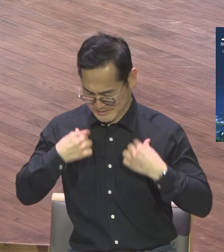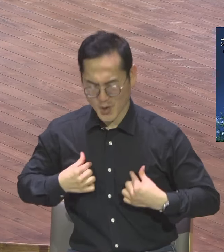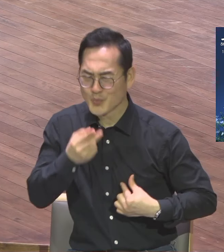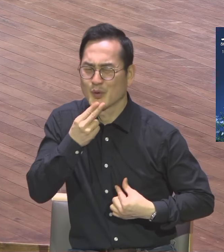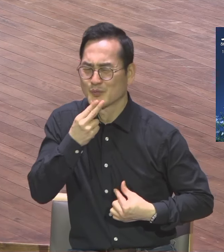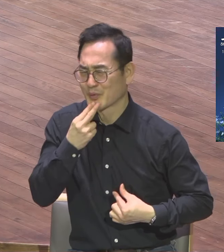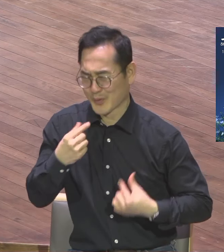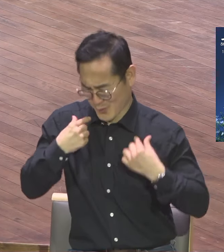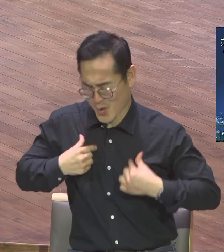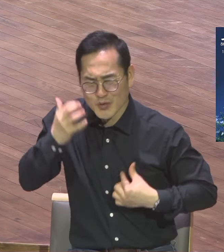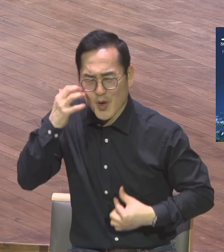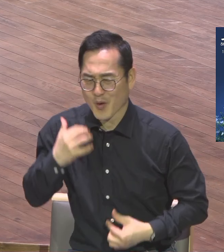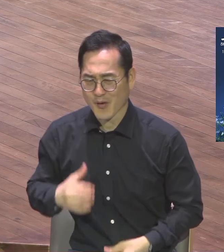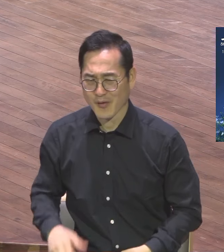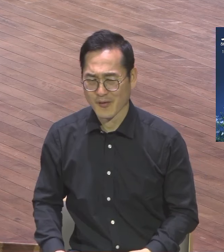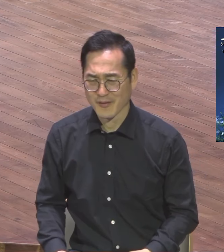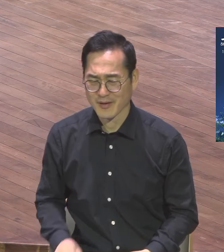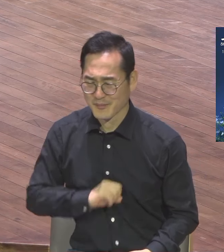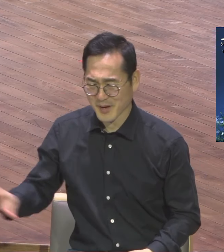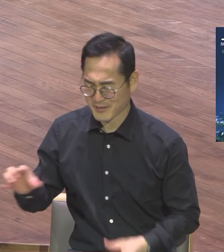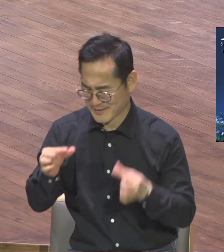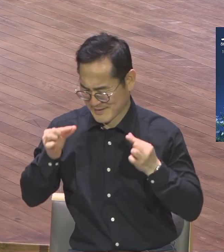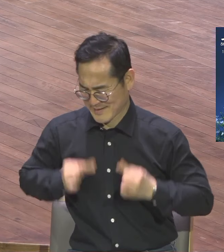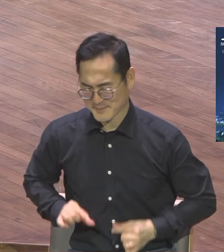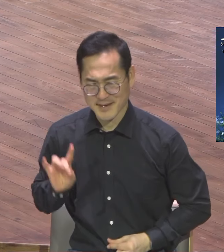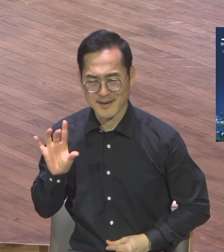그러니까 그런 거 전혀 없습니다.